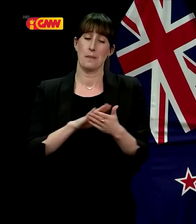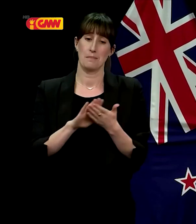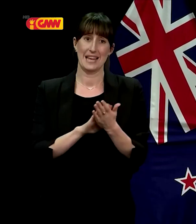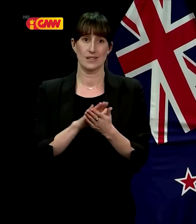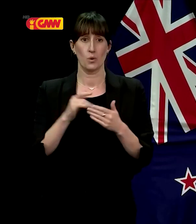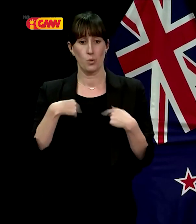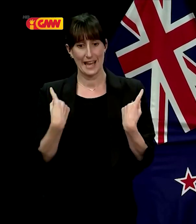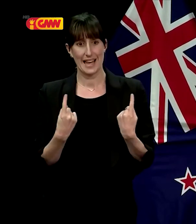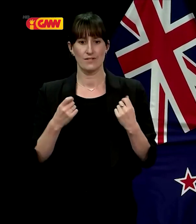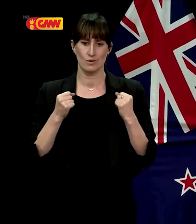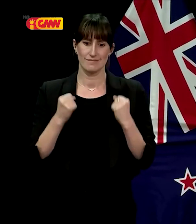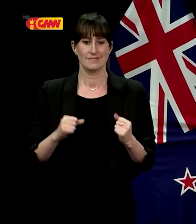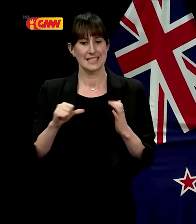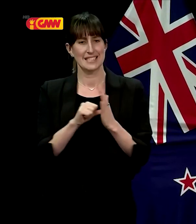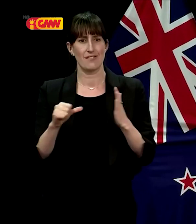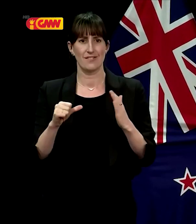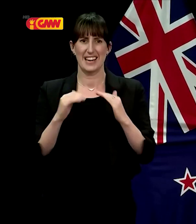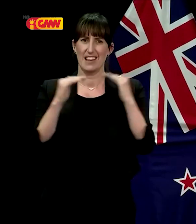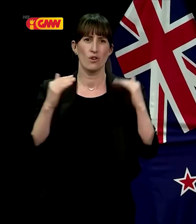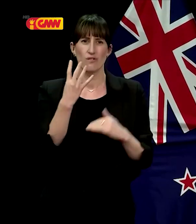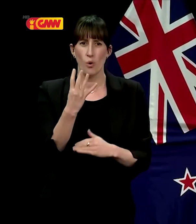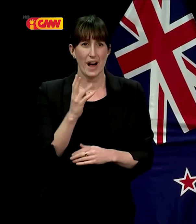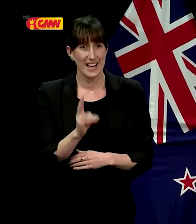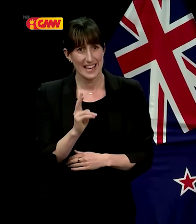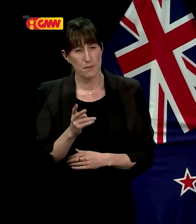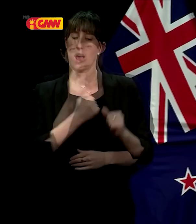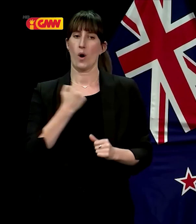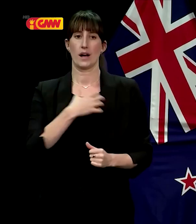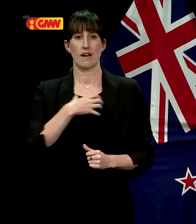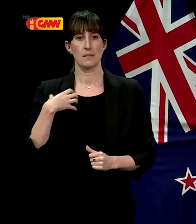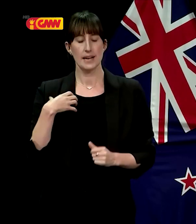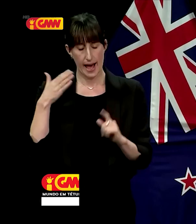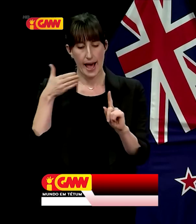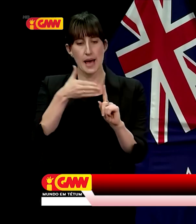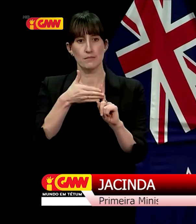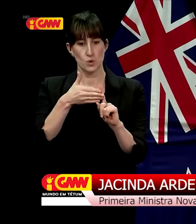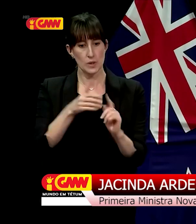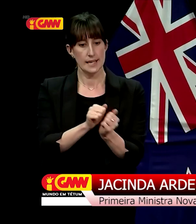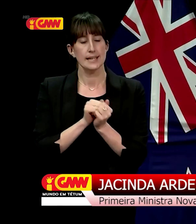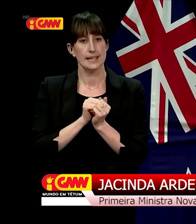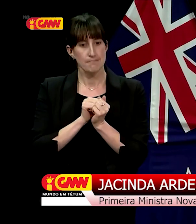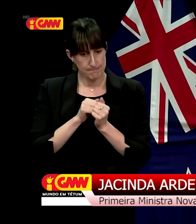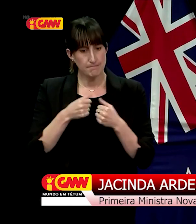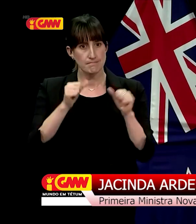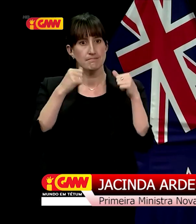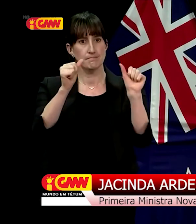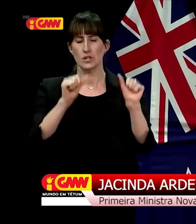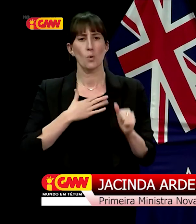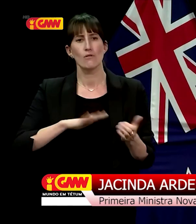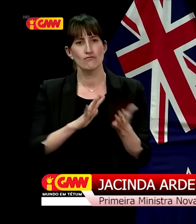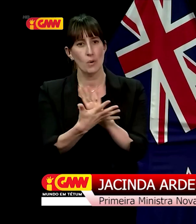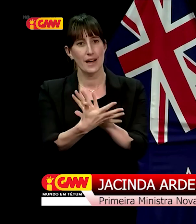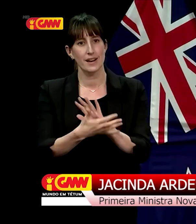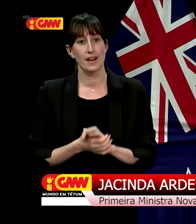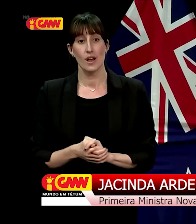fronteira, né? Tamba a pandemia né? Se dá o que a certeza banheira magbele termina. The idea that we should open our border in this idea ne beha